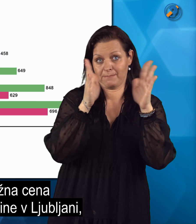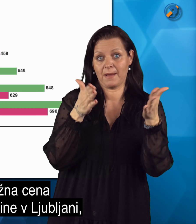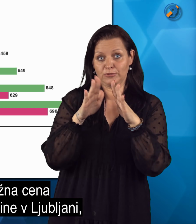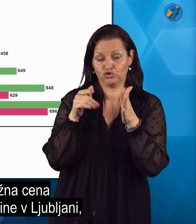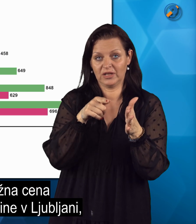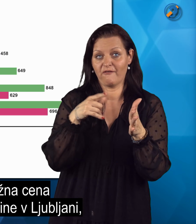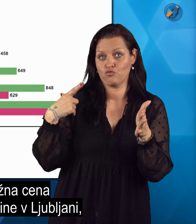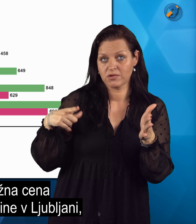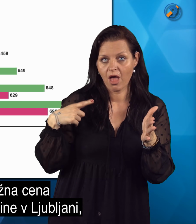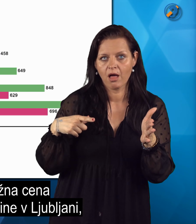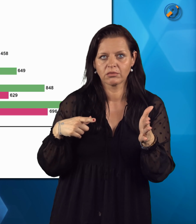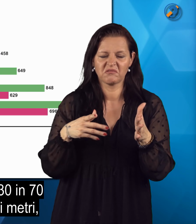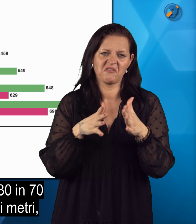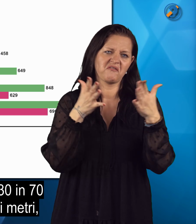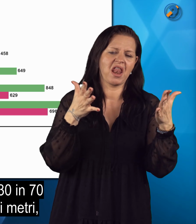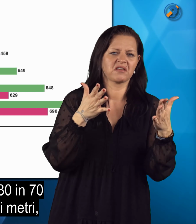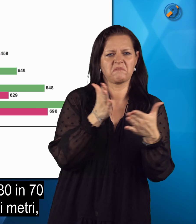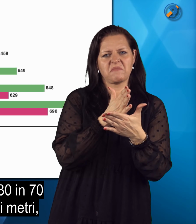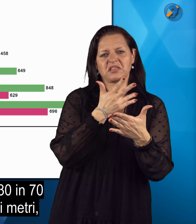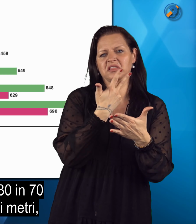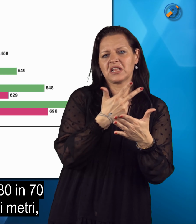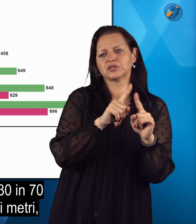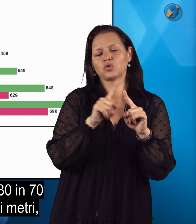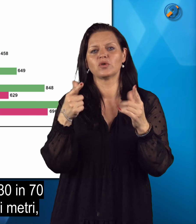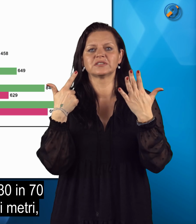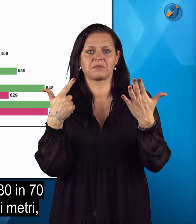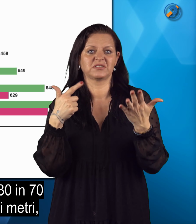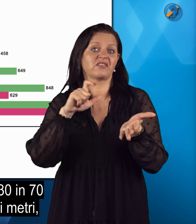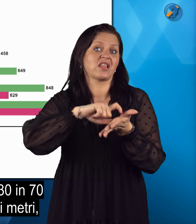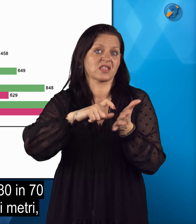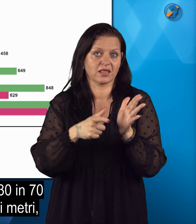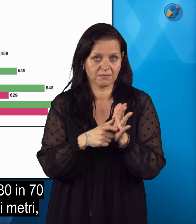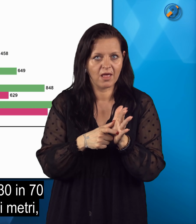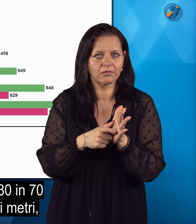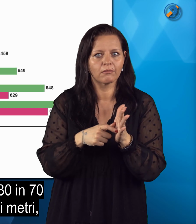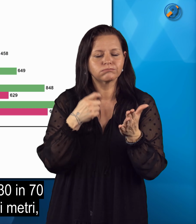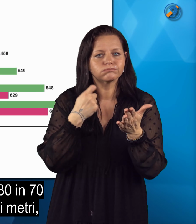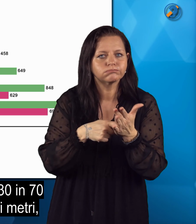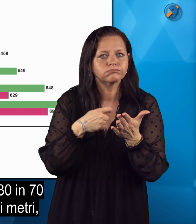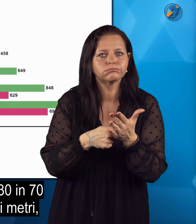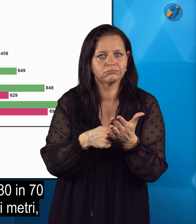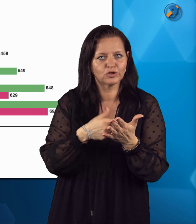kvadratnimi metri, znaša 650 evrov na mesec.